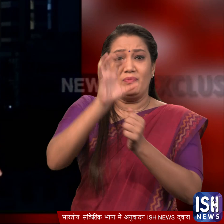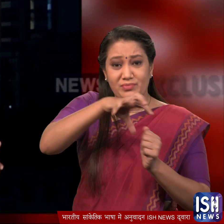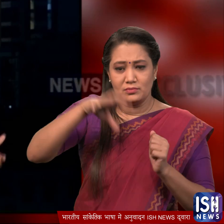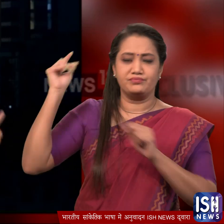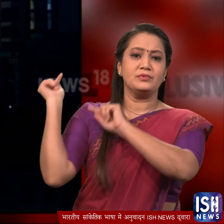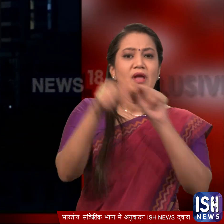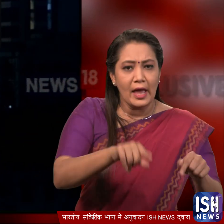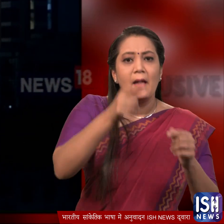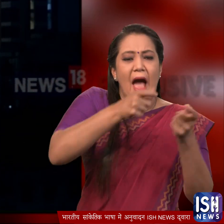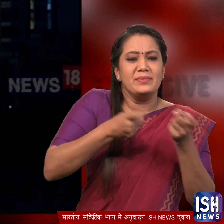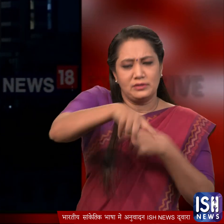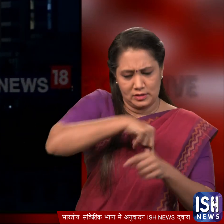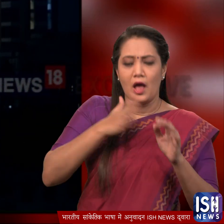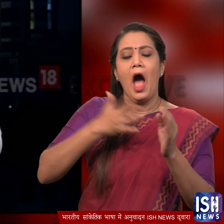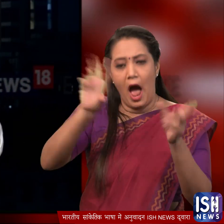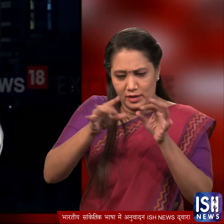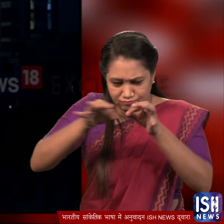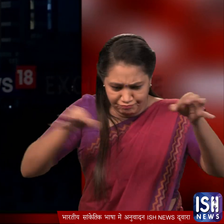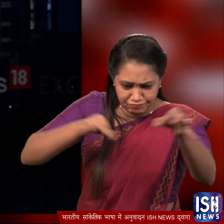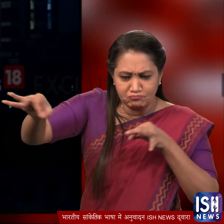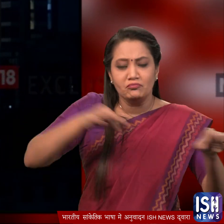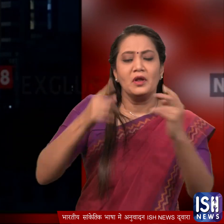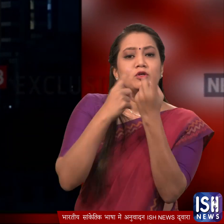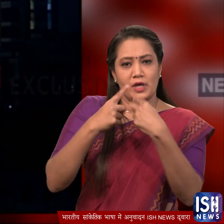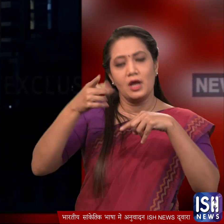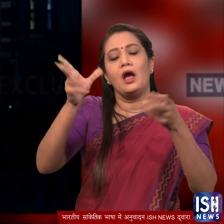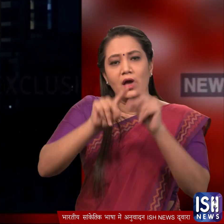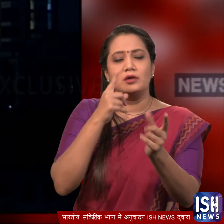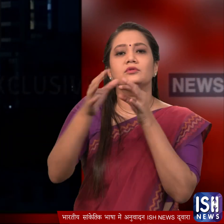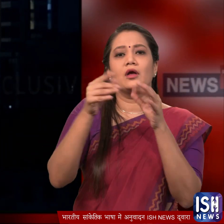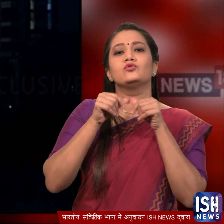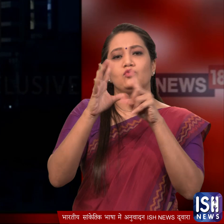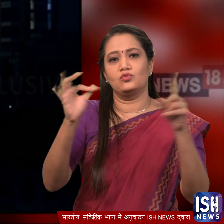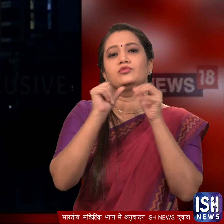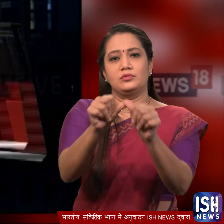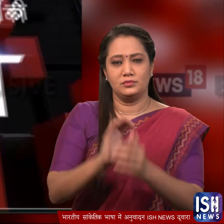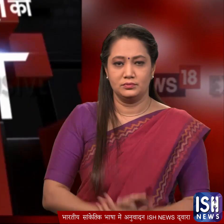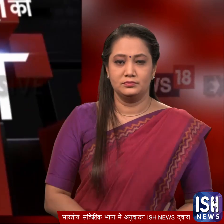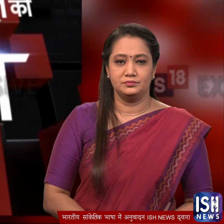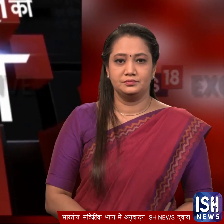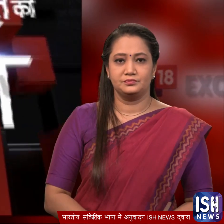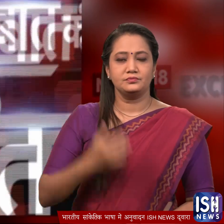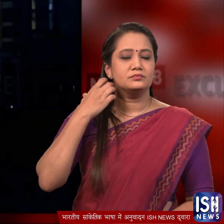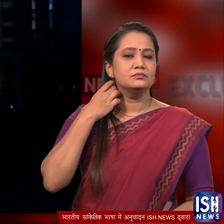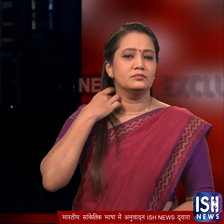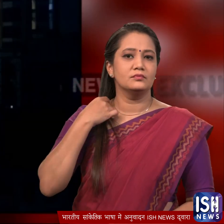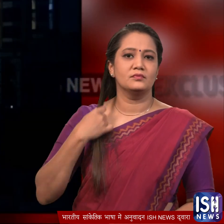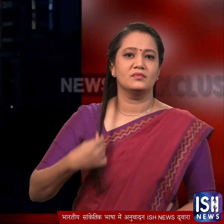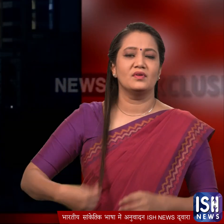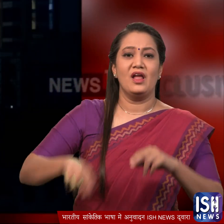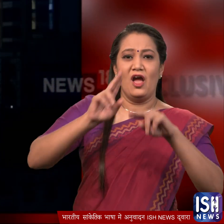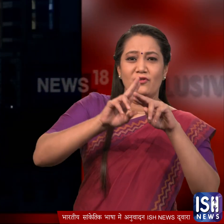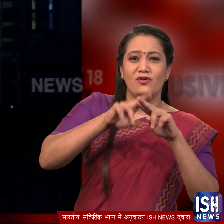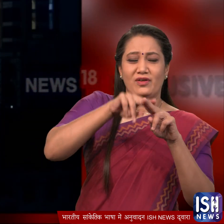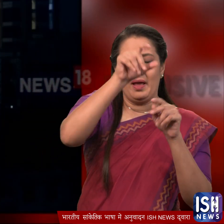में प्रशासन ने उन्हें भरोसा दिया कि जमीन की दोबारा नाप कराई जाएगी और उसके बाद ही आगे कोई कार्रवाई होगी। खबर है कि